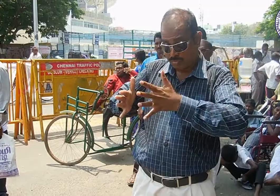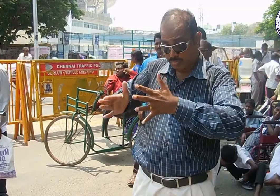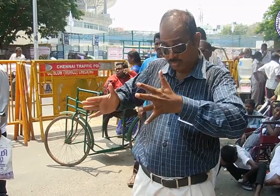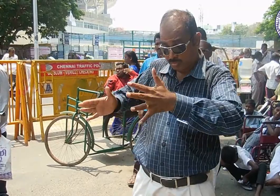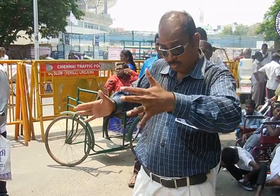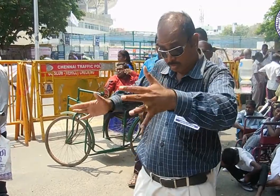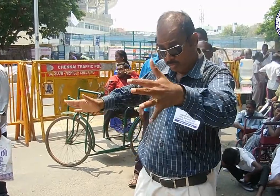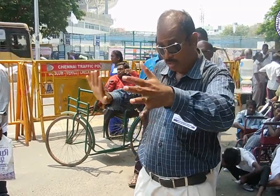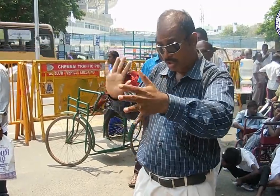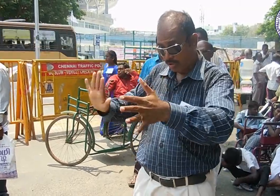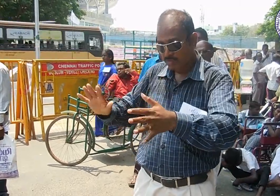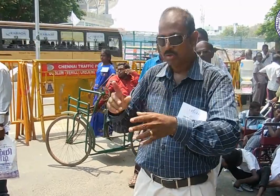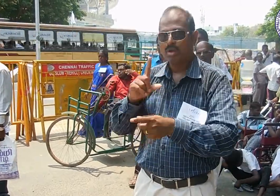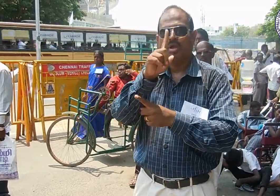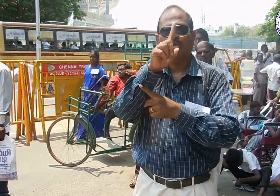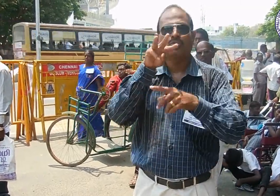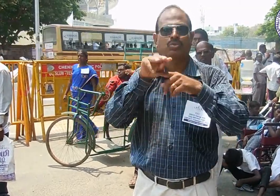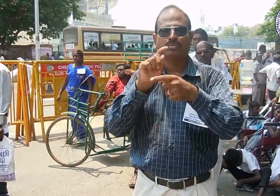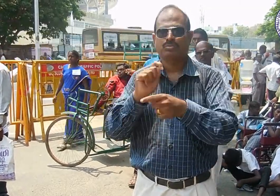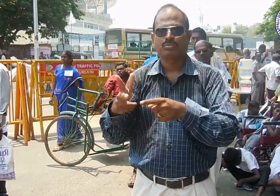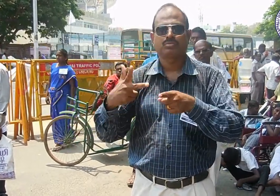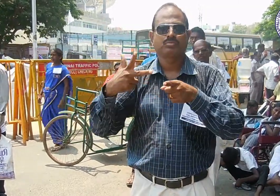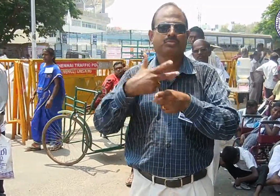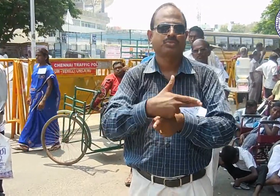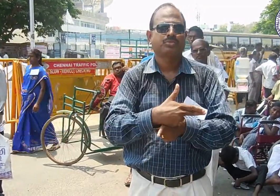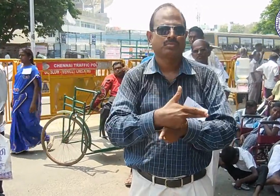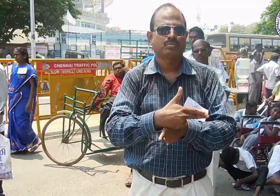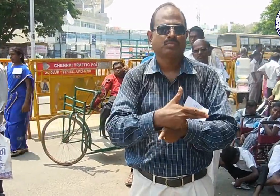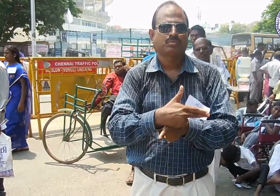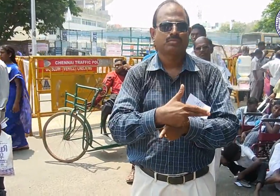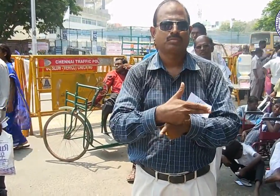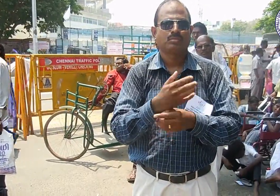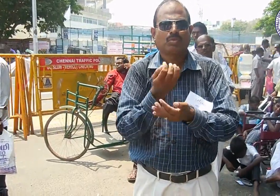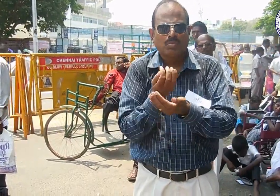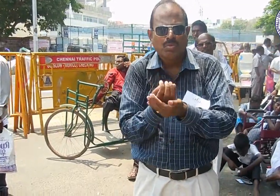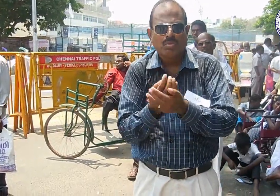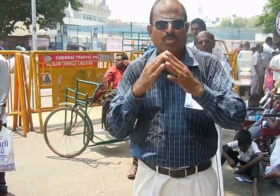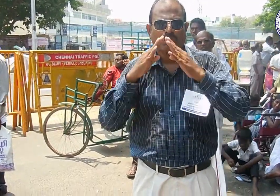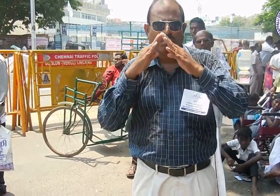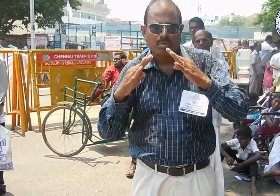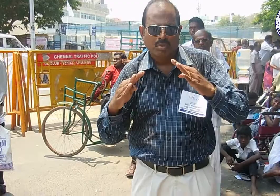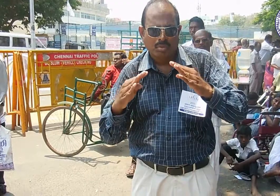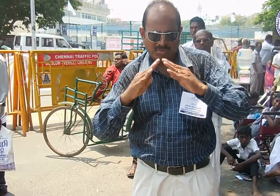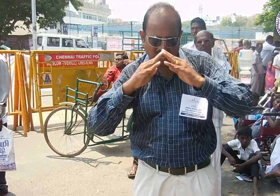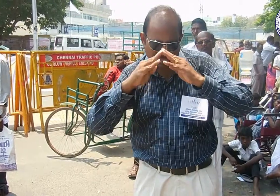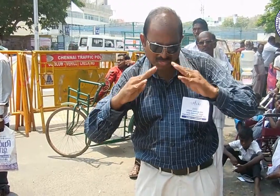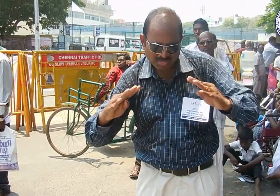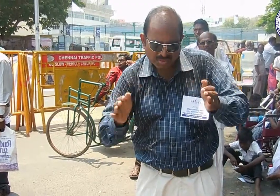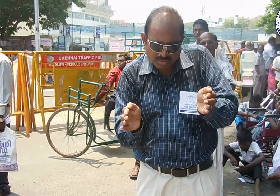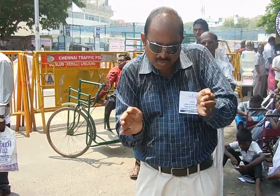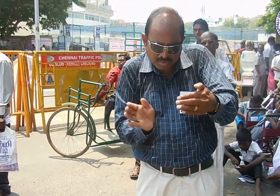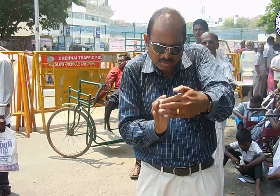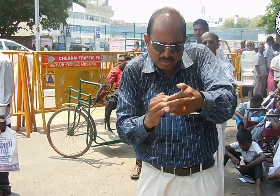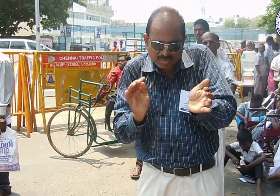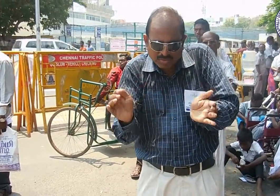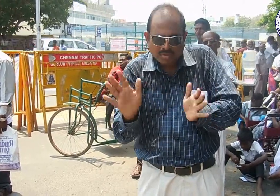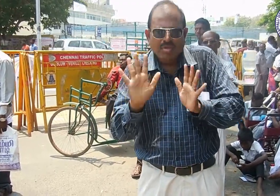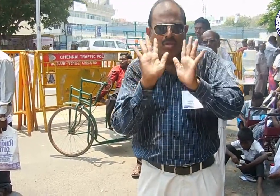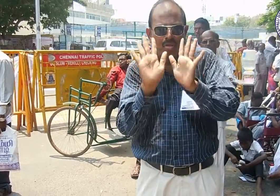நம்ம 4000 5000 10000 விட்டா அவ வாங்கின கமிஷனர் வரைக்கும் நமக்கு 1000 2000 வருதுங்க நல்லா தெரியுங்க ஒரு தாசில்தார் போய் நீங்க